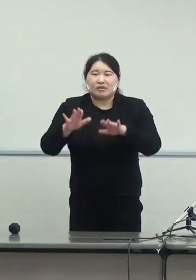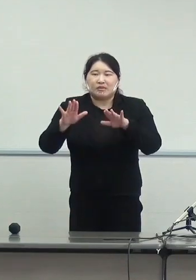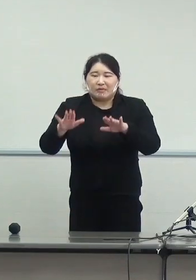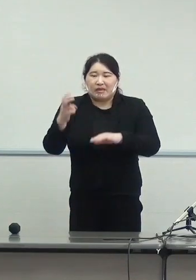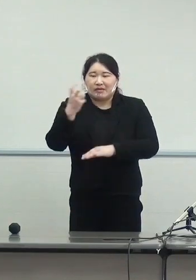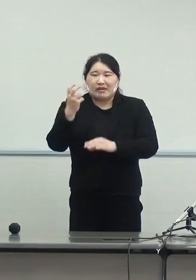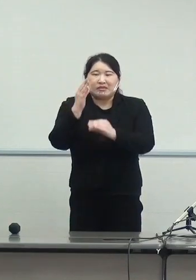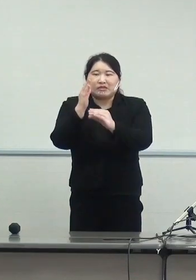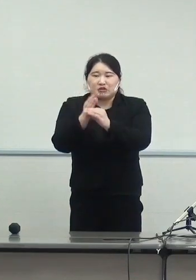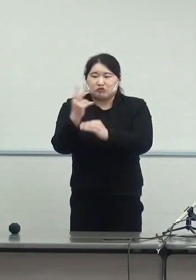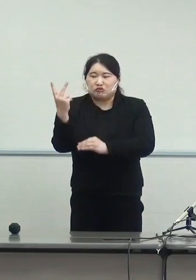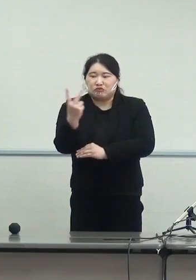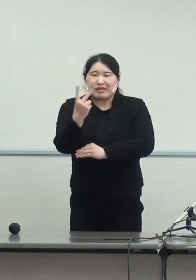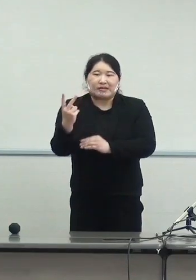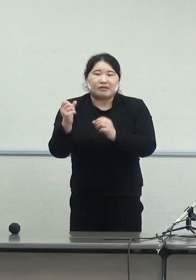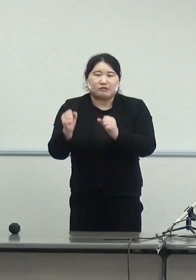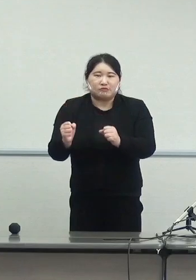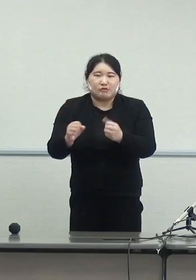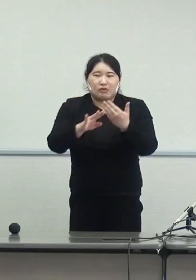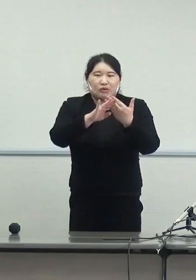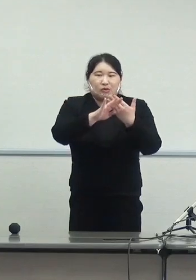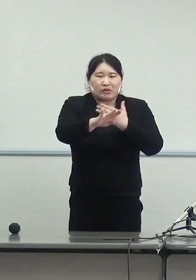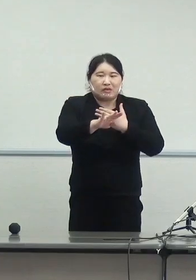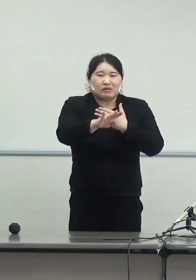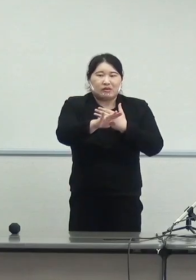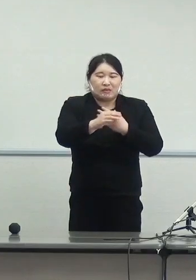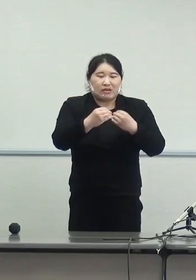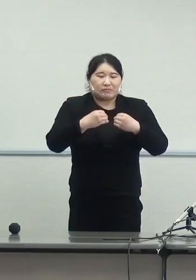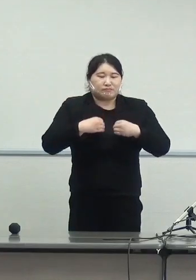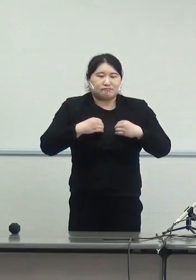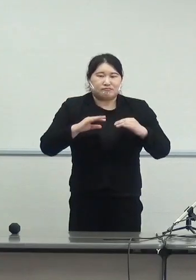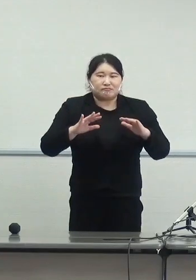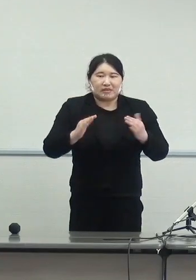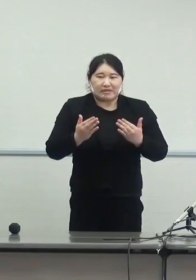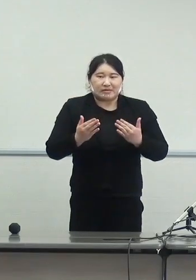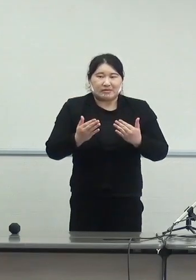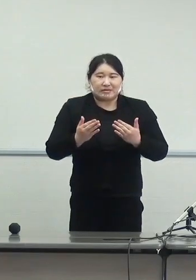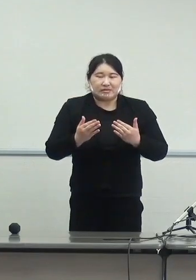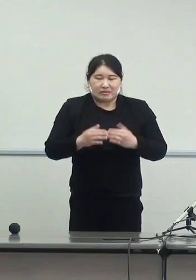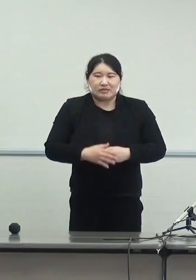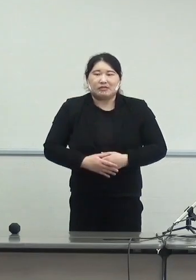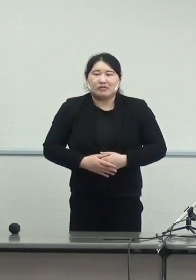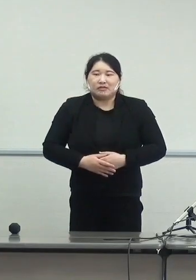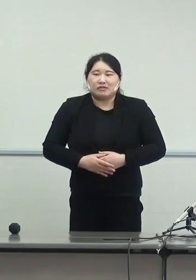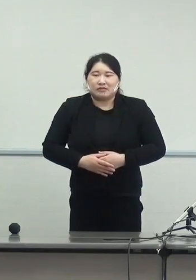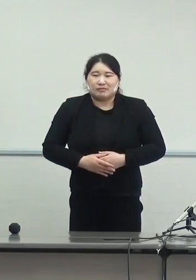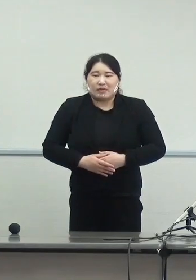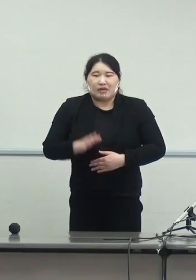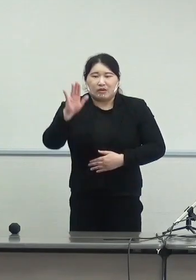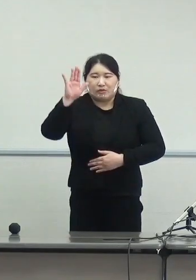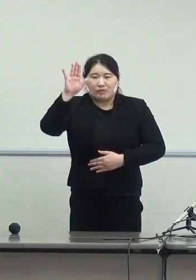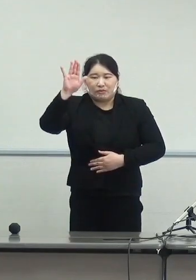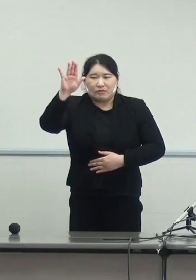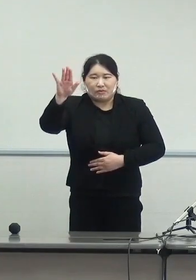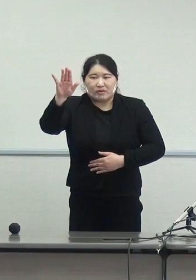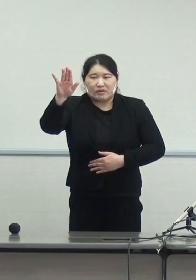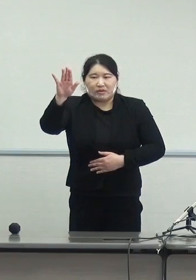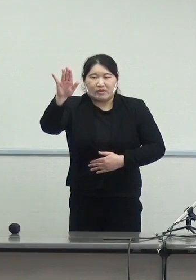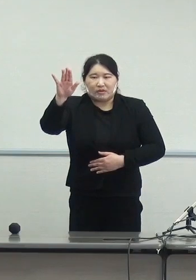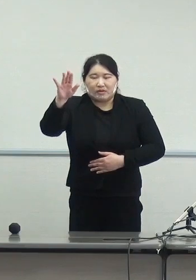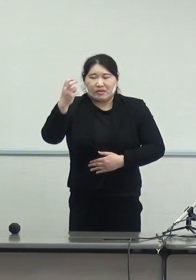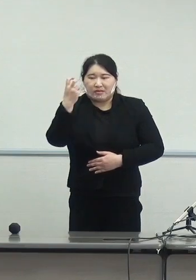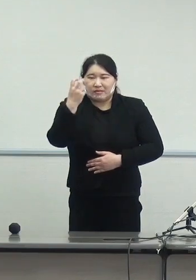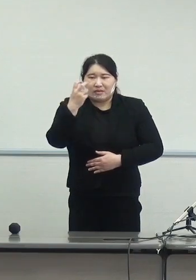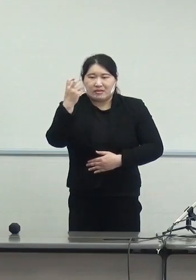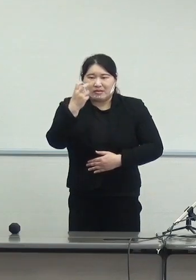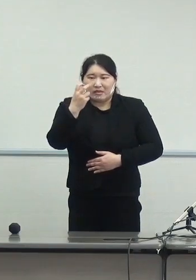在2名となっております。それ以外の方は今のところ陰性でございます。ただ今日発表があった方もありますので、今後検査を進めていく必